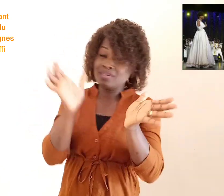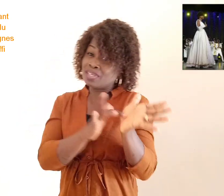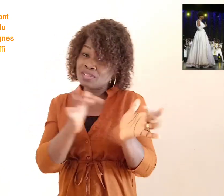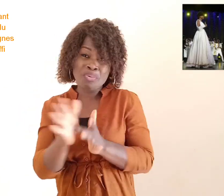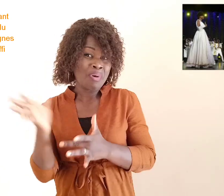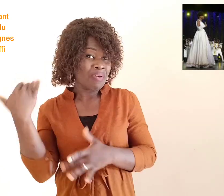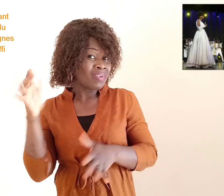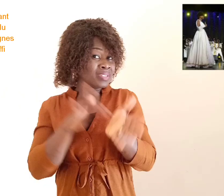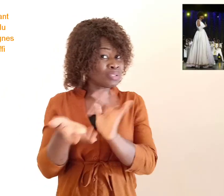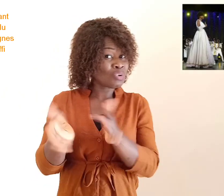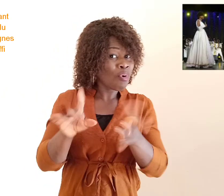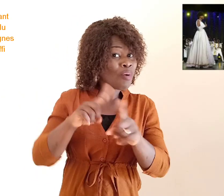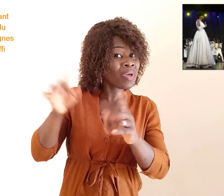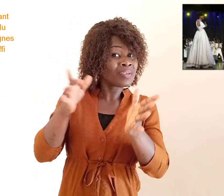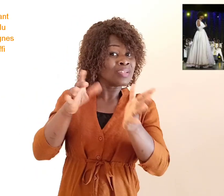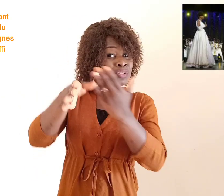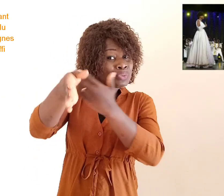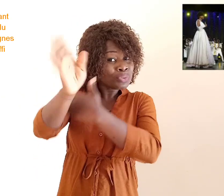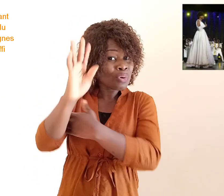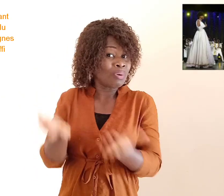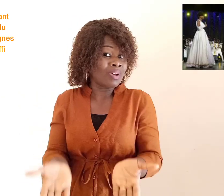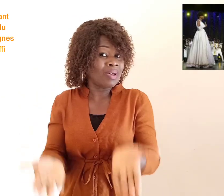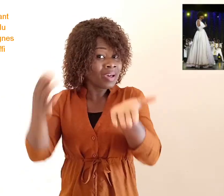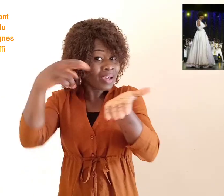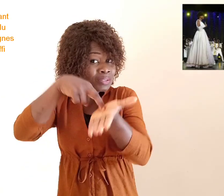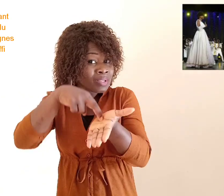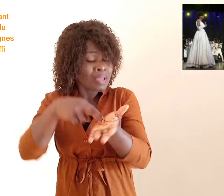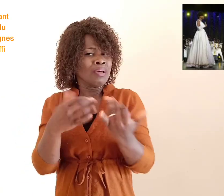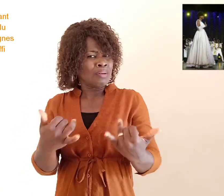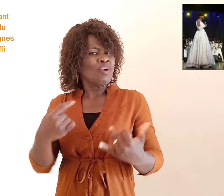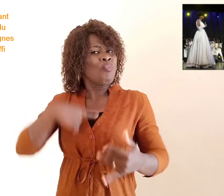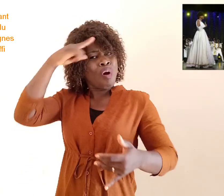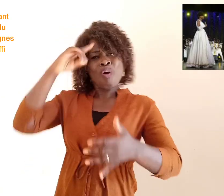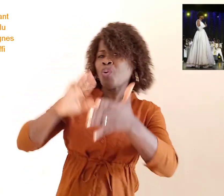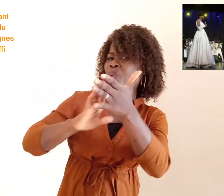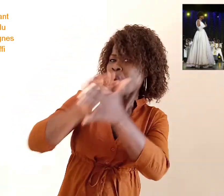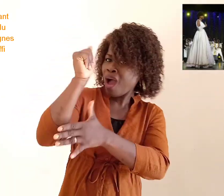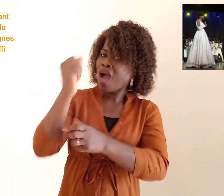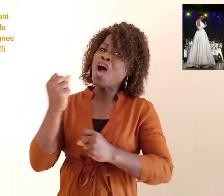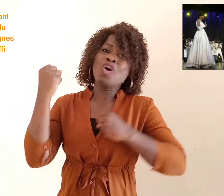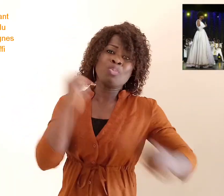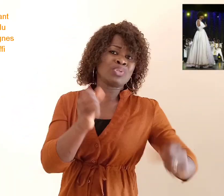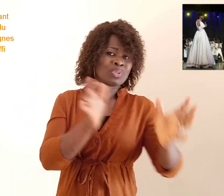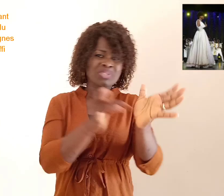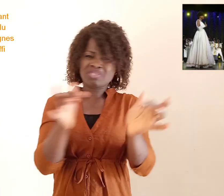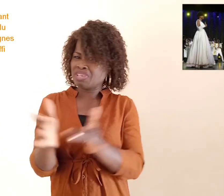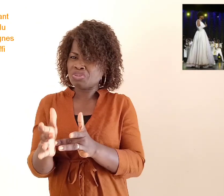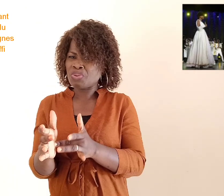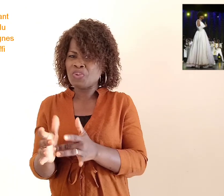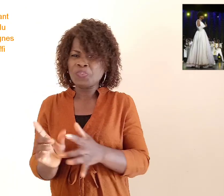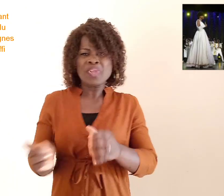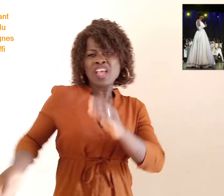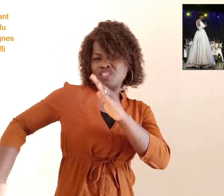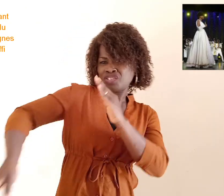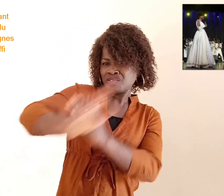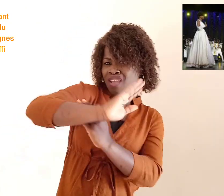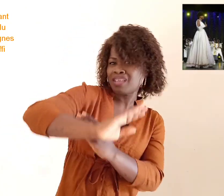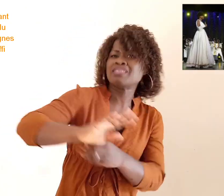Je crois ce soir, Que sa puissance restaure toutes choses dans ta vie, Je le confesse